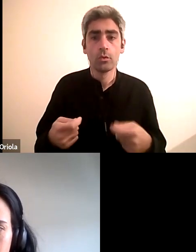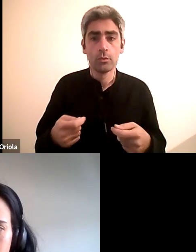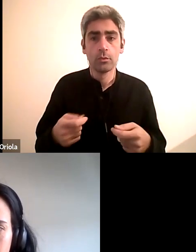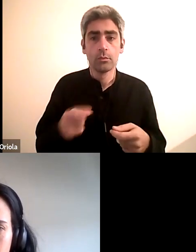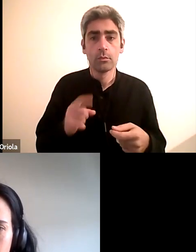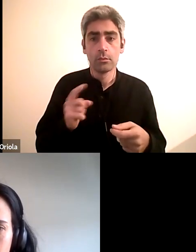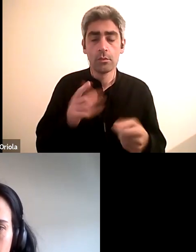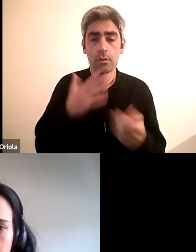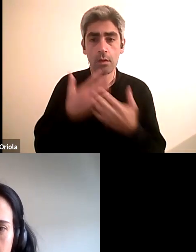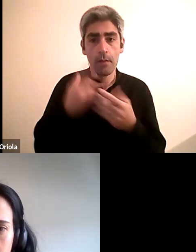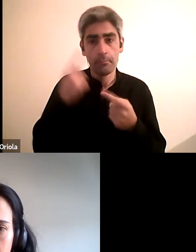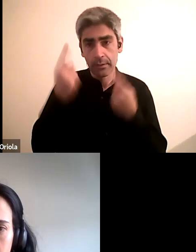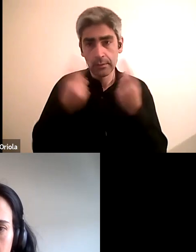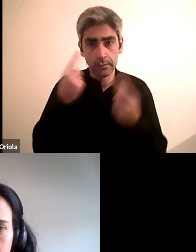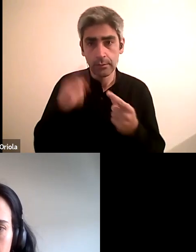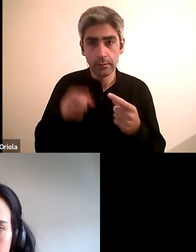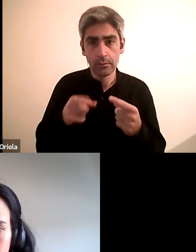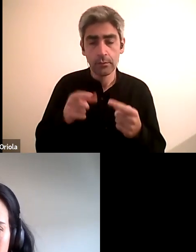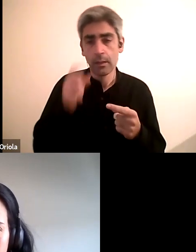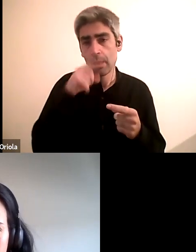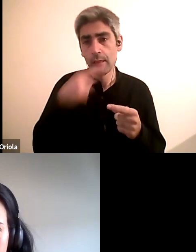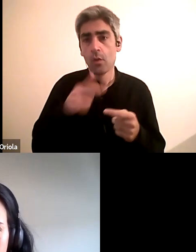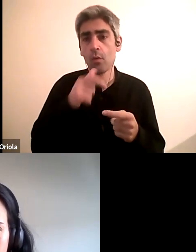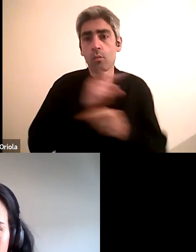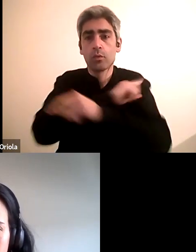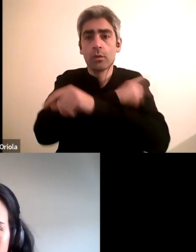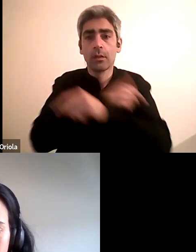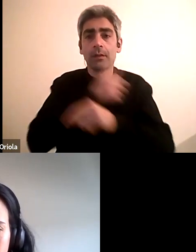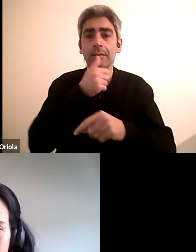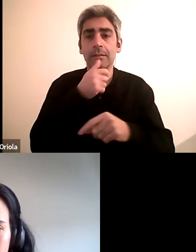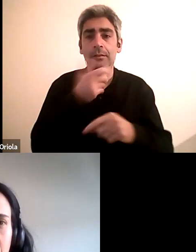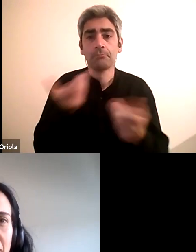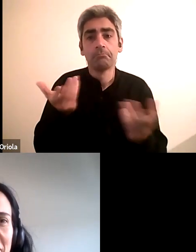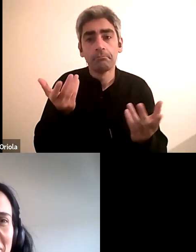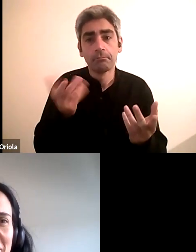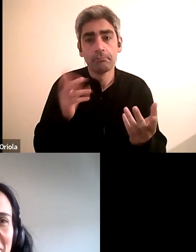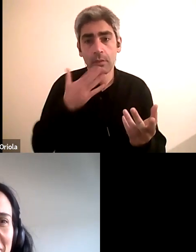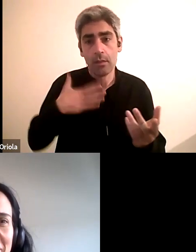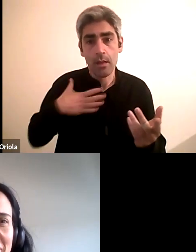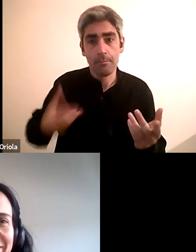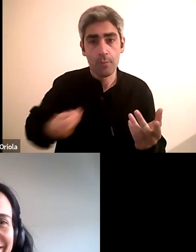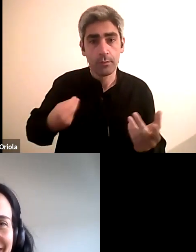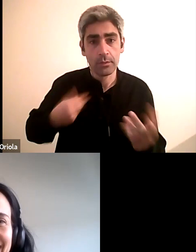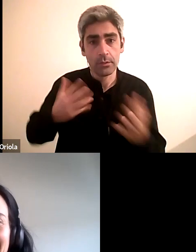fizerem pensar quem tem o poder de decidir, acho que isso seria preocupante.